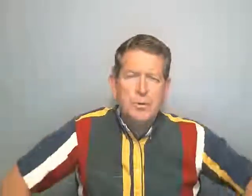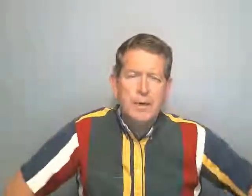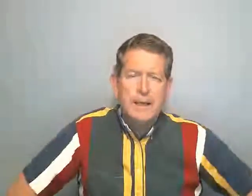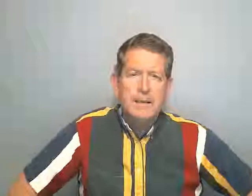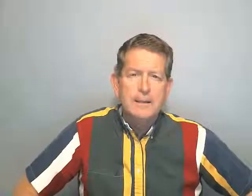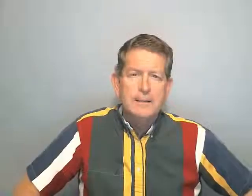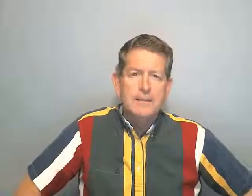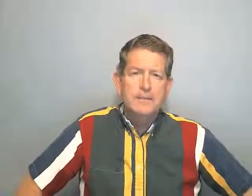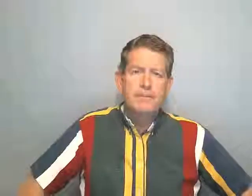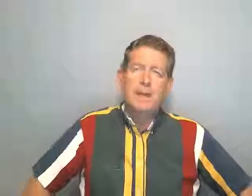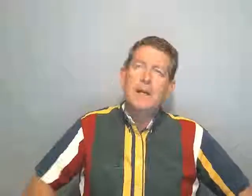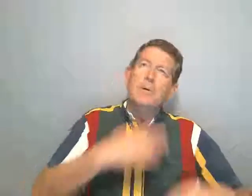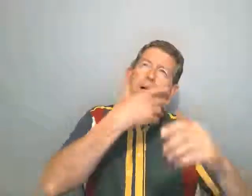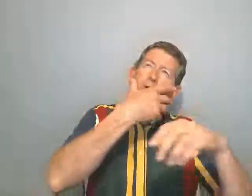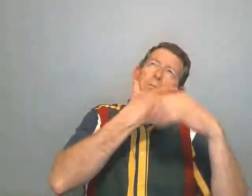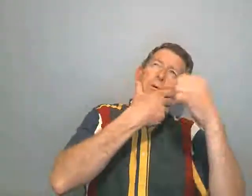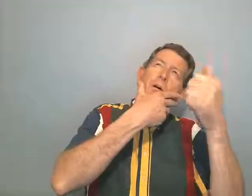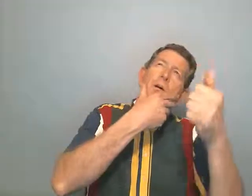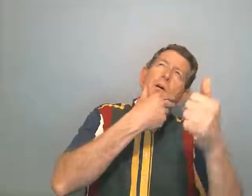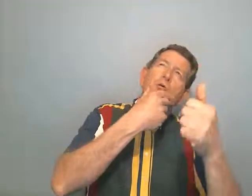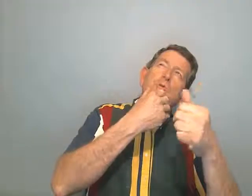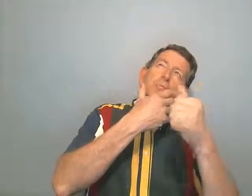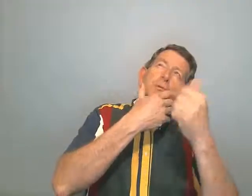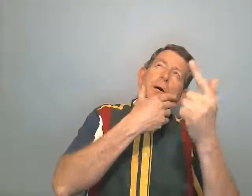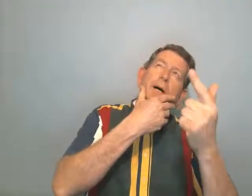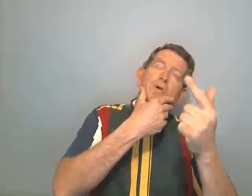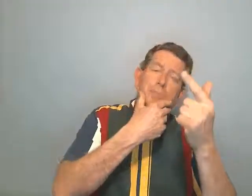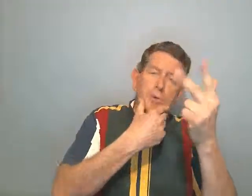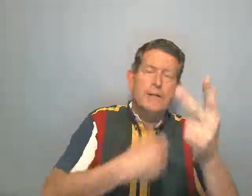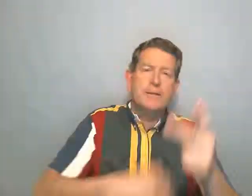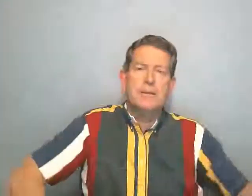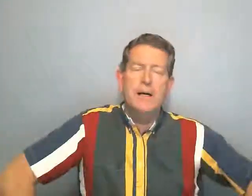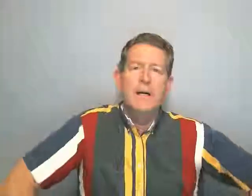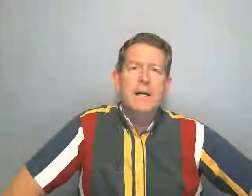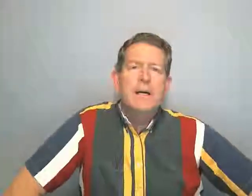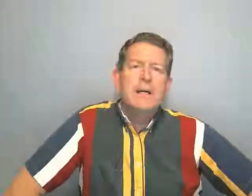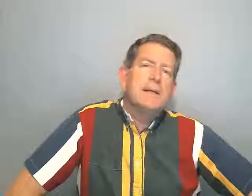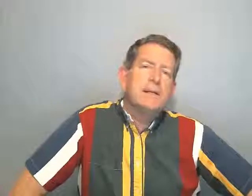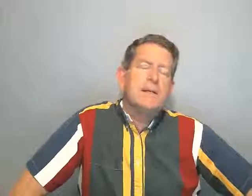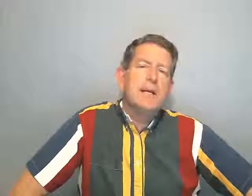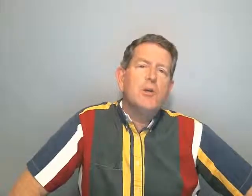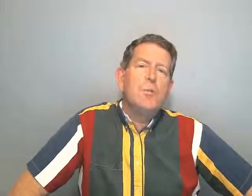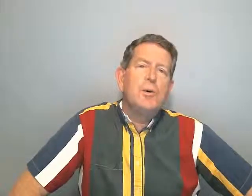pourrais. Ouais, je pourrais, c'est ça. Et qu'est-ce que c'est je peux?